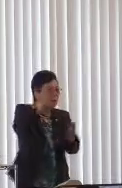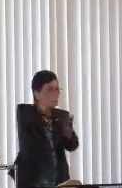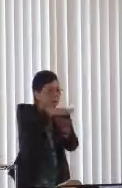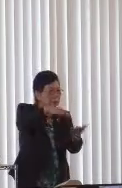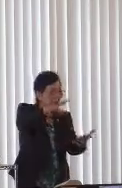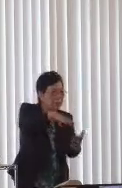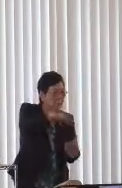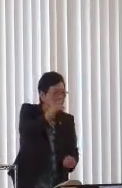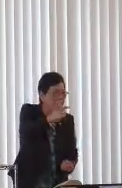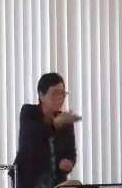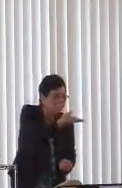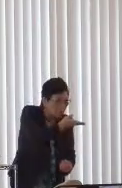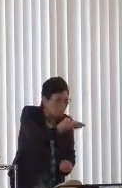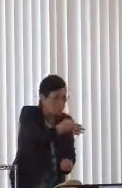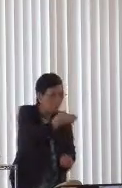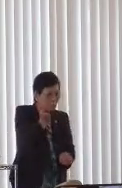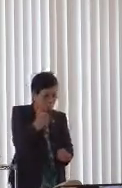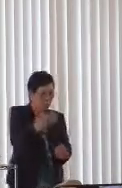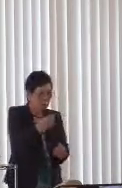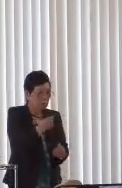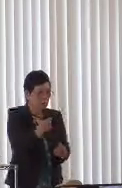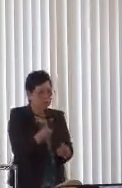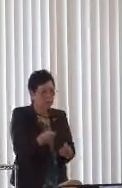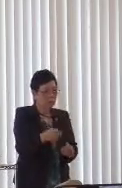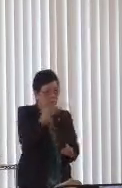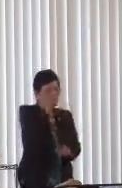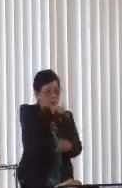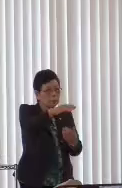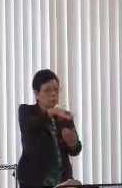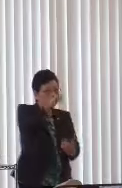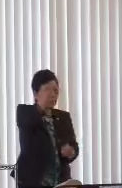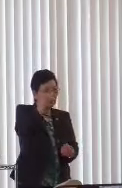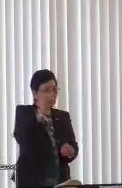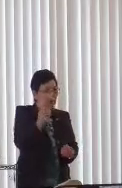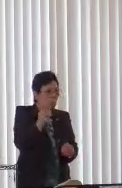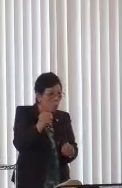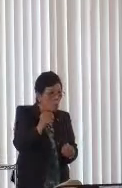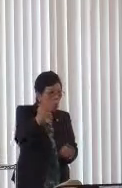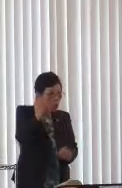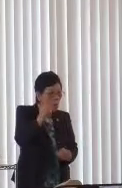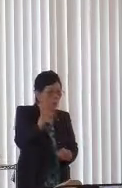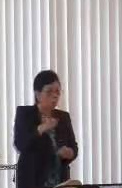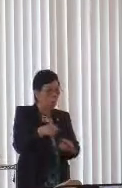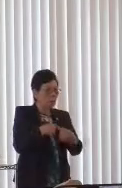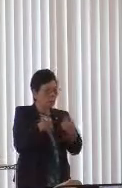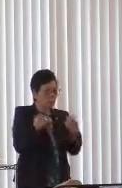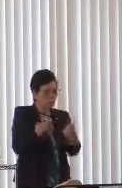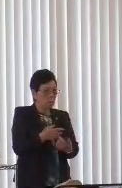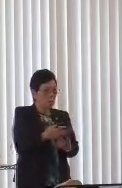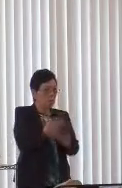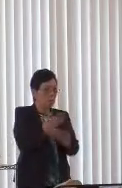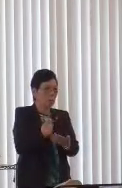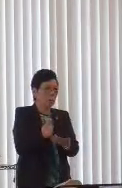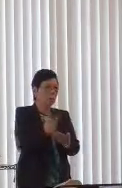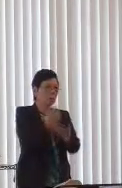を持っていくおくということは一体どういうことを暗示しているのか。でいろいろこう考えたり、また